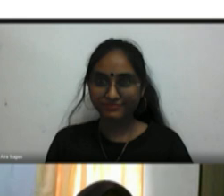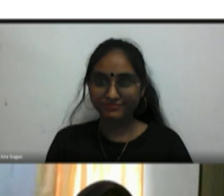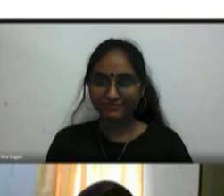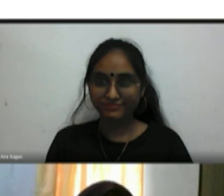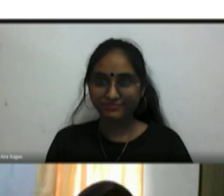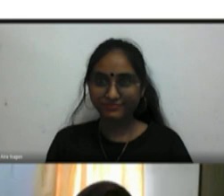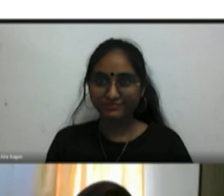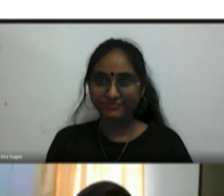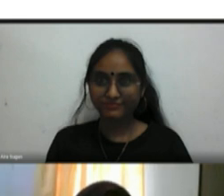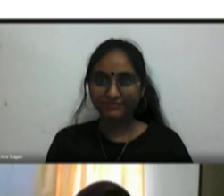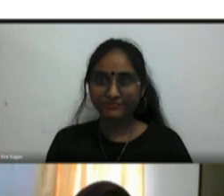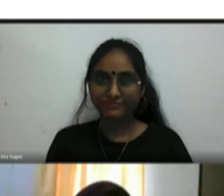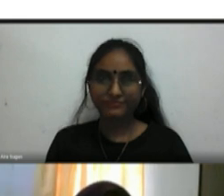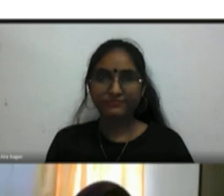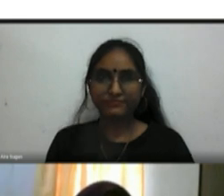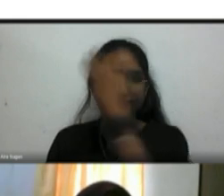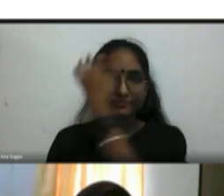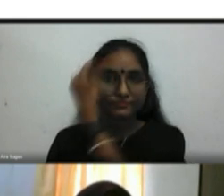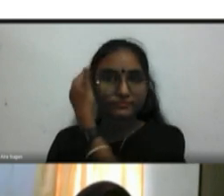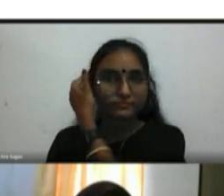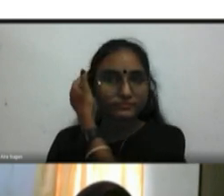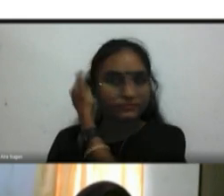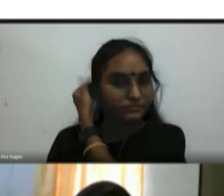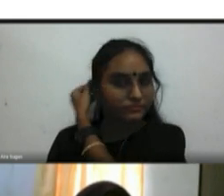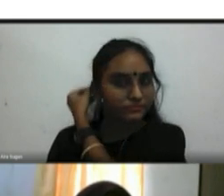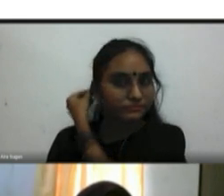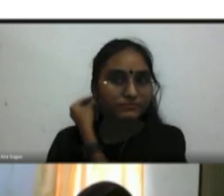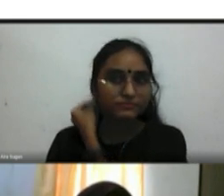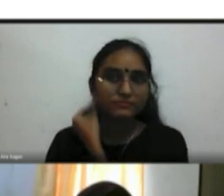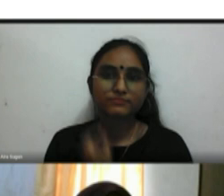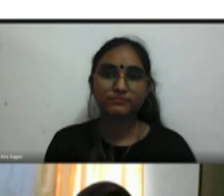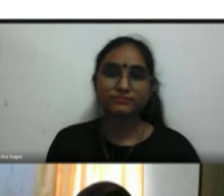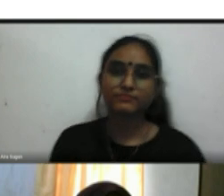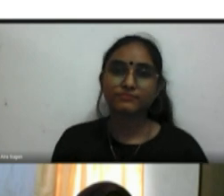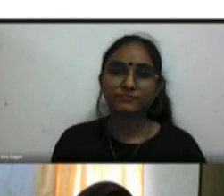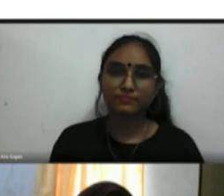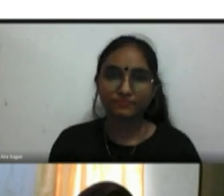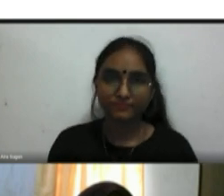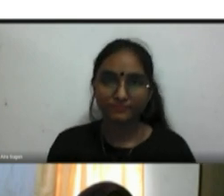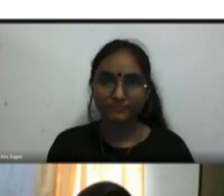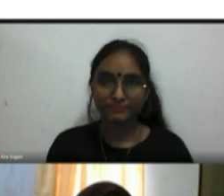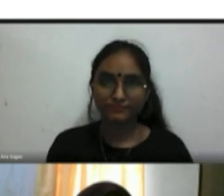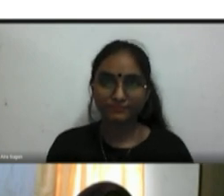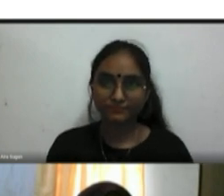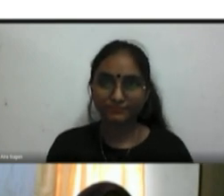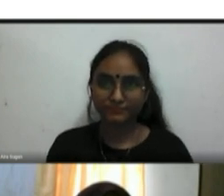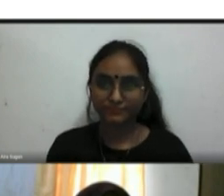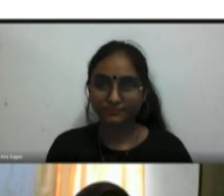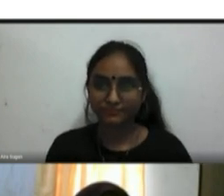kita tanya cekgu Lina Oke kita pelajari pada hari ini kita ada satu video khas yaitu kongsikan buat semua yang menonton teras di